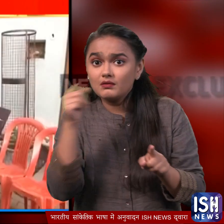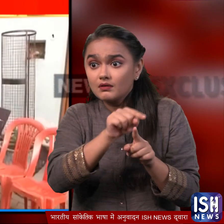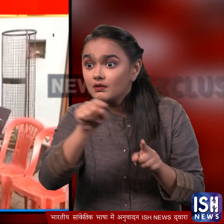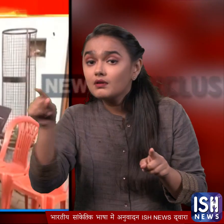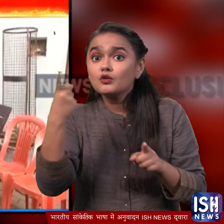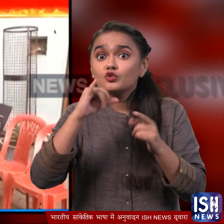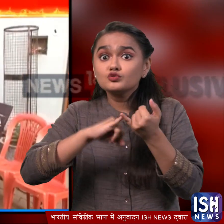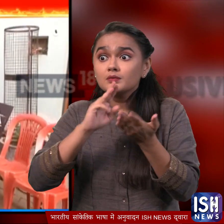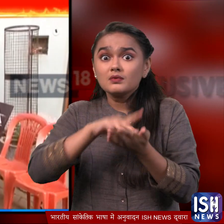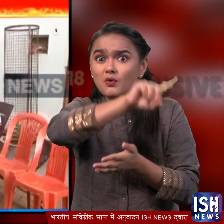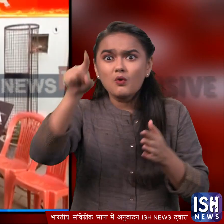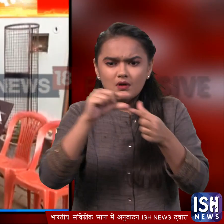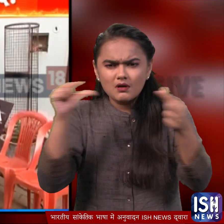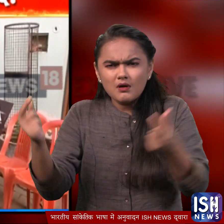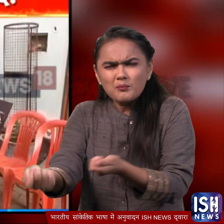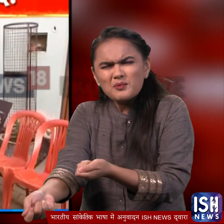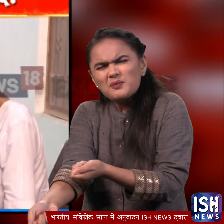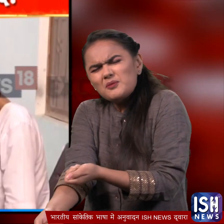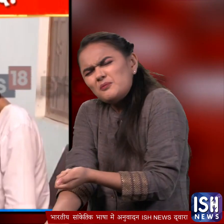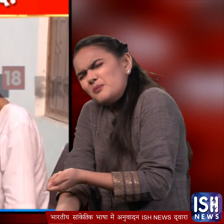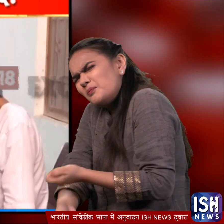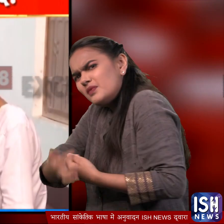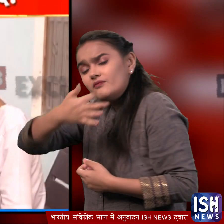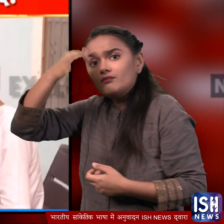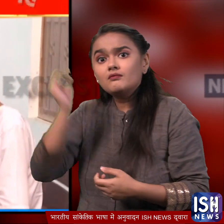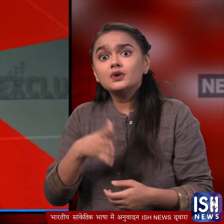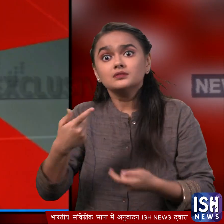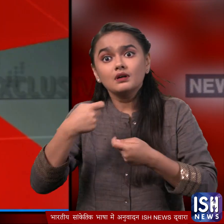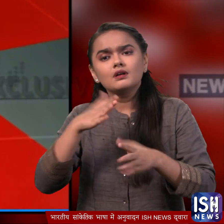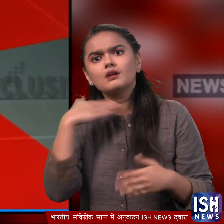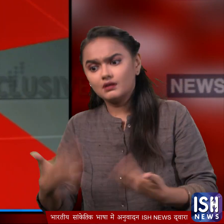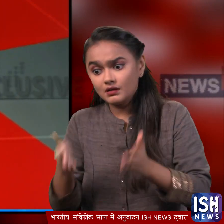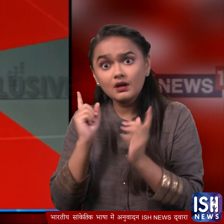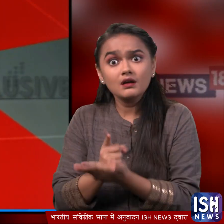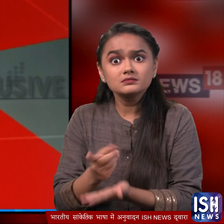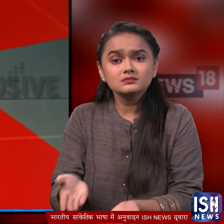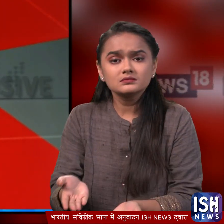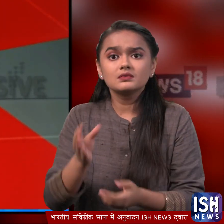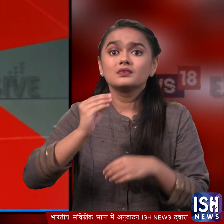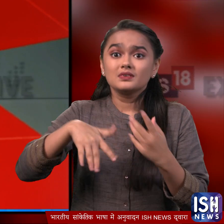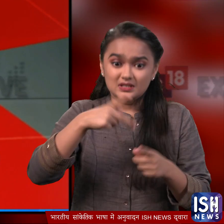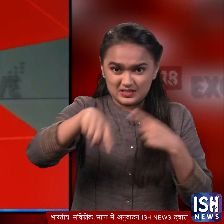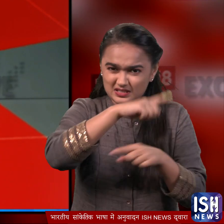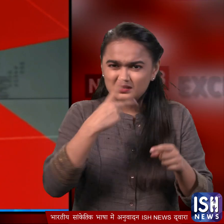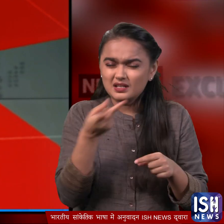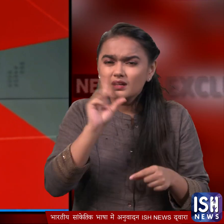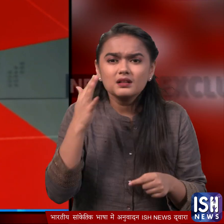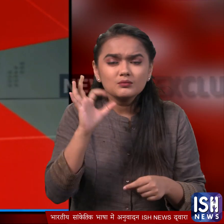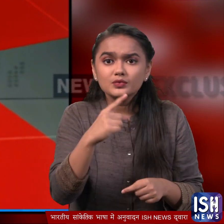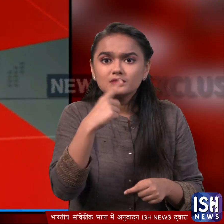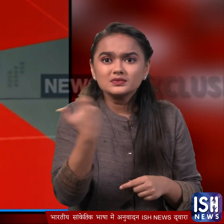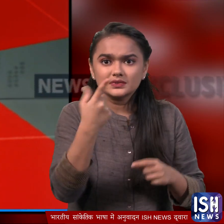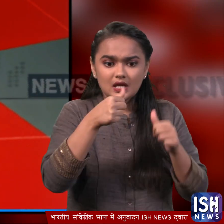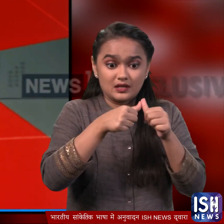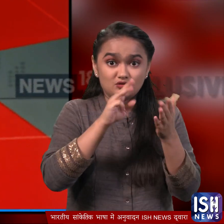लगाया कि उन्होंने शुभम को लाठियों से इतना पीटा कि उसकी जान चली गई। सौभाग्य की एक बात है कि लखीमपुर खीरी में विपक्षी दलों के निशाने पर केंद्रीय